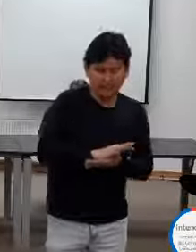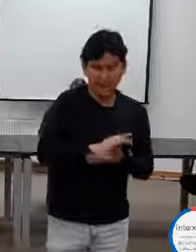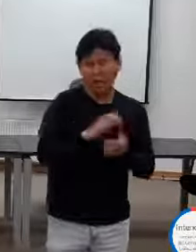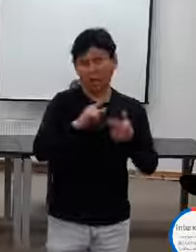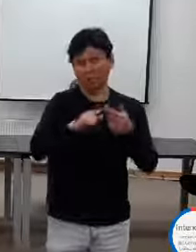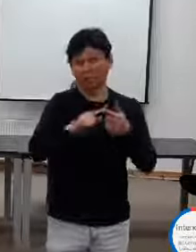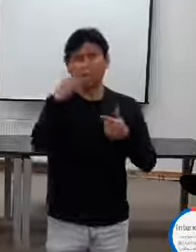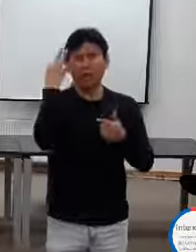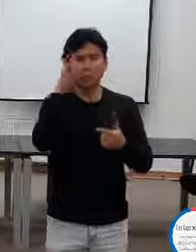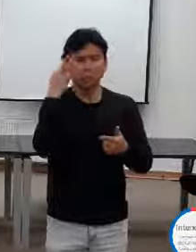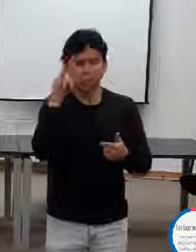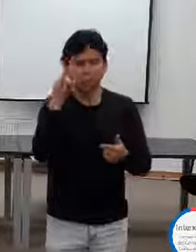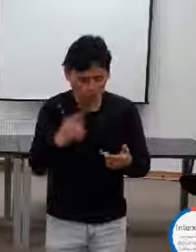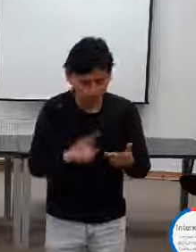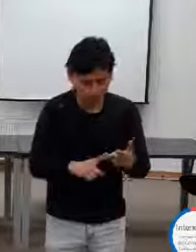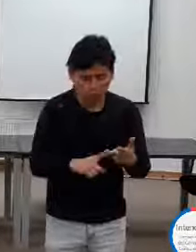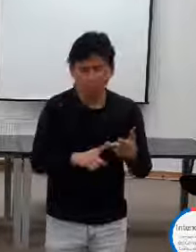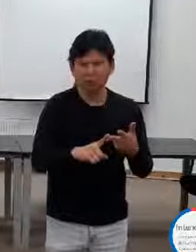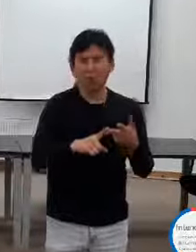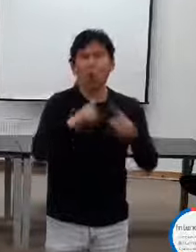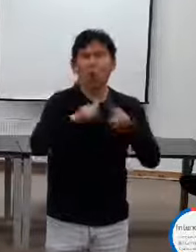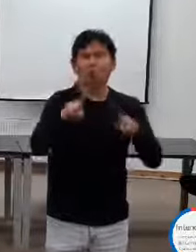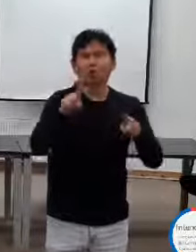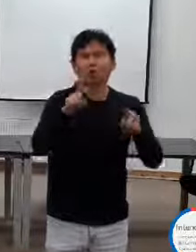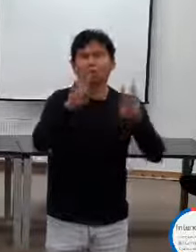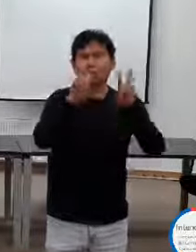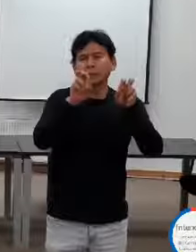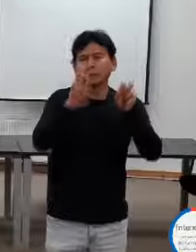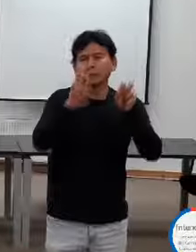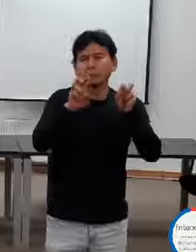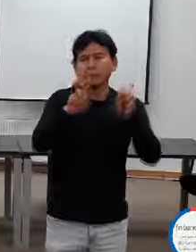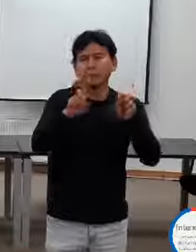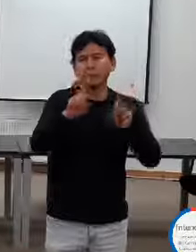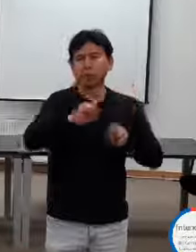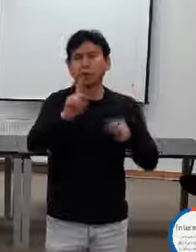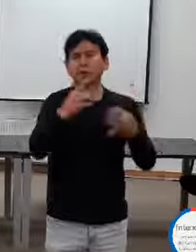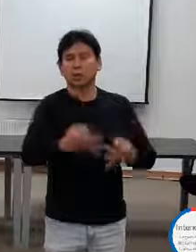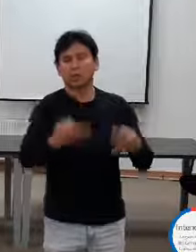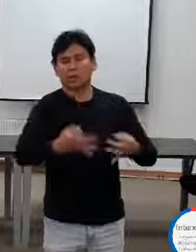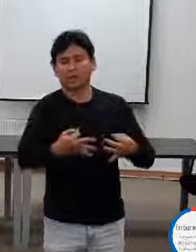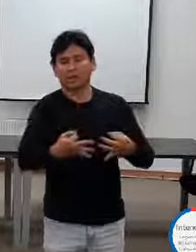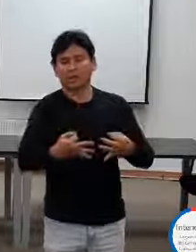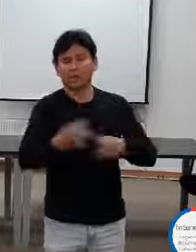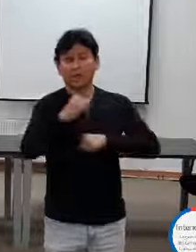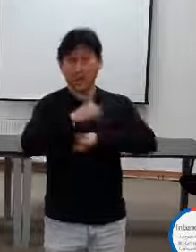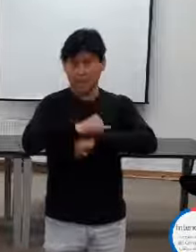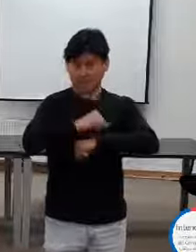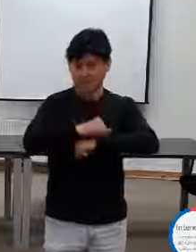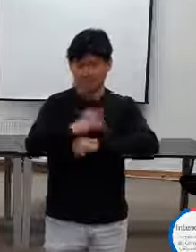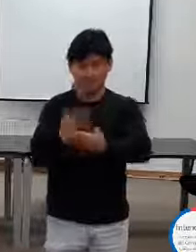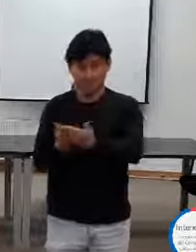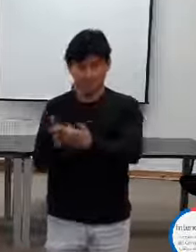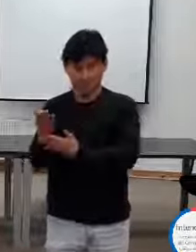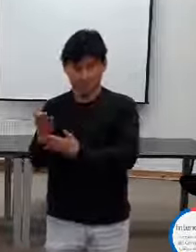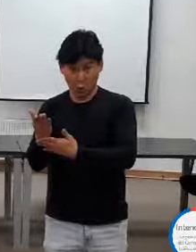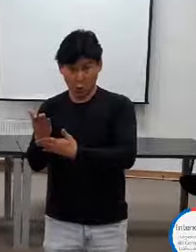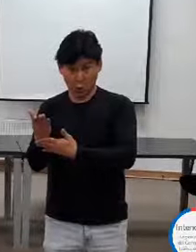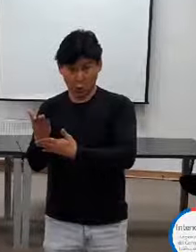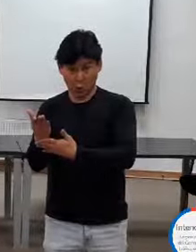reuniones que no correspondan, otros hechos que alteren la seguridad de las personas. ¿Y en la región de licencia se presentado alguna?